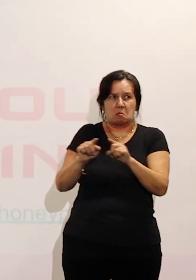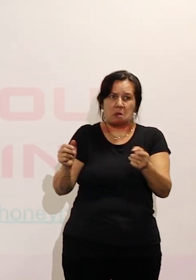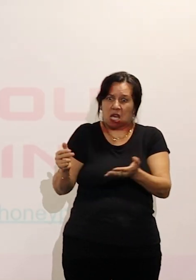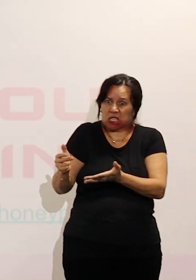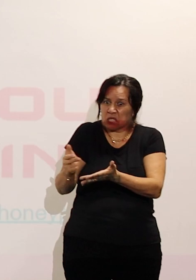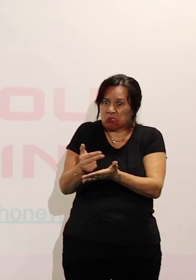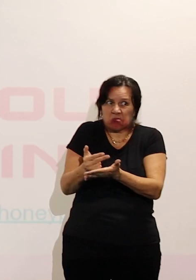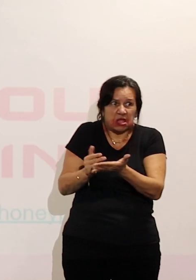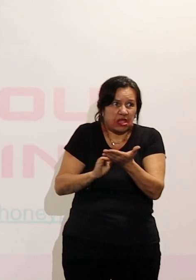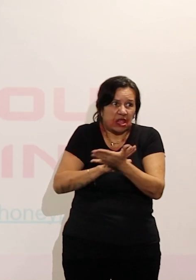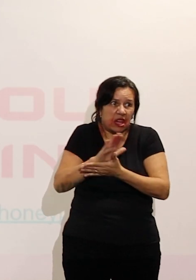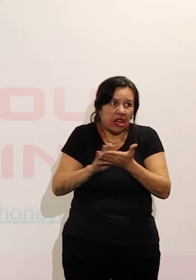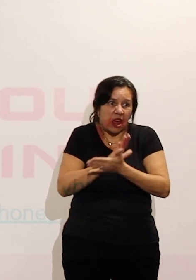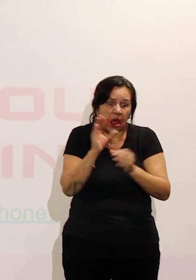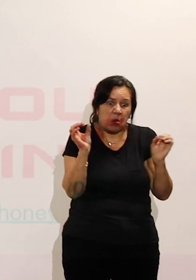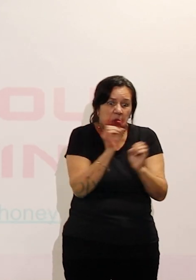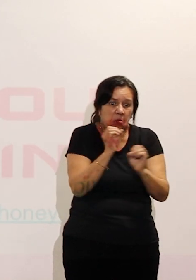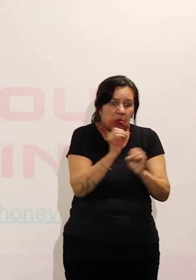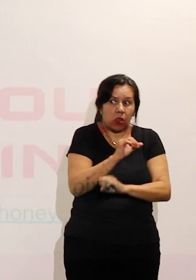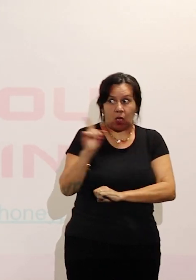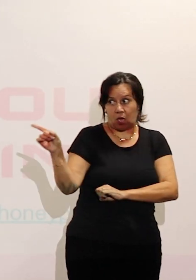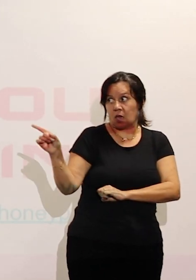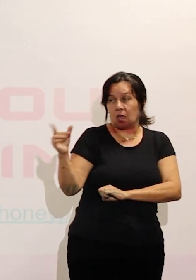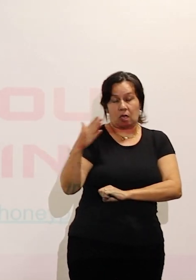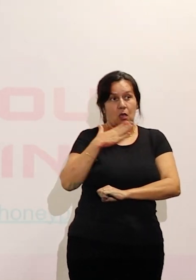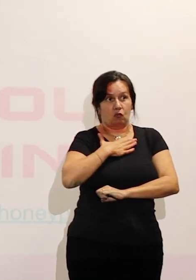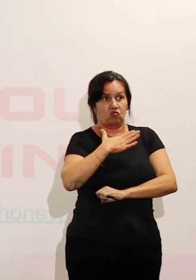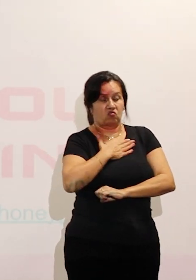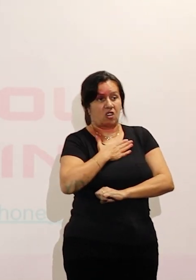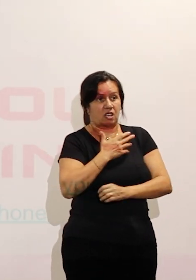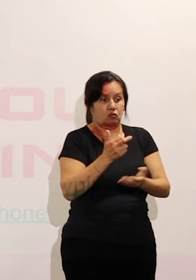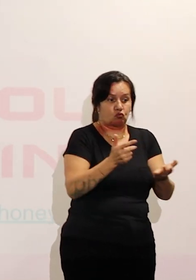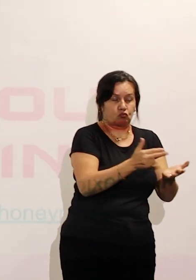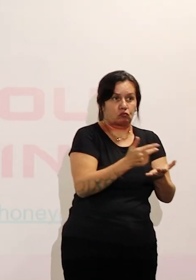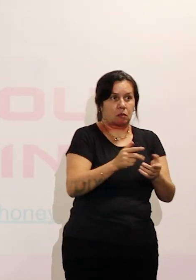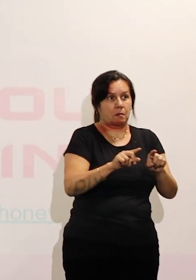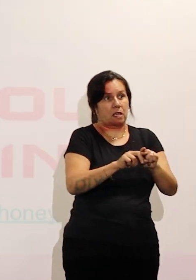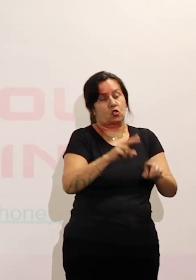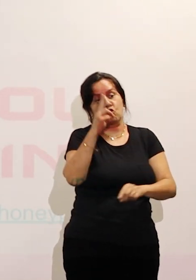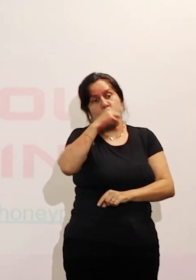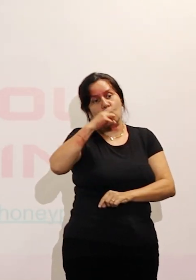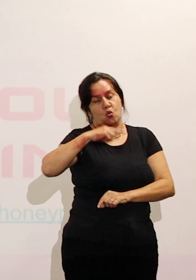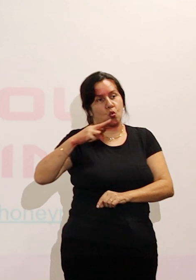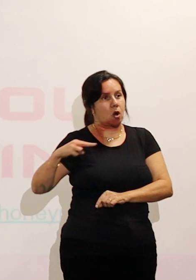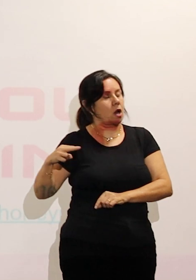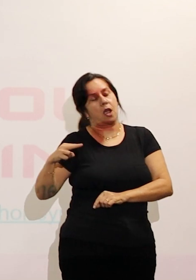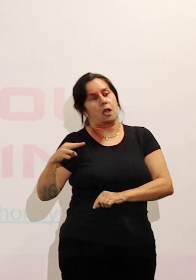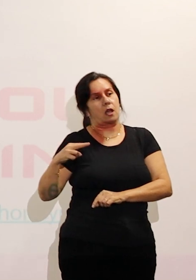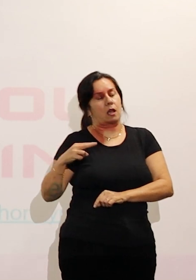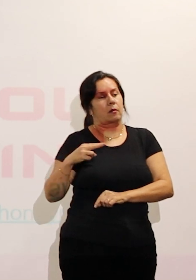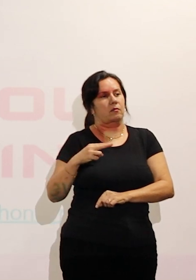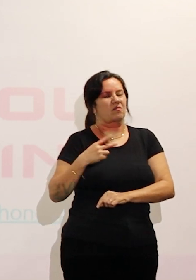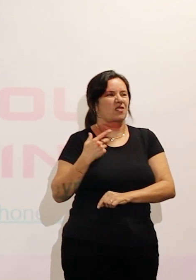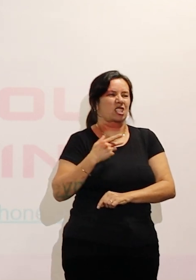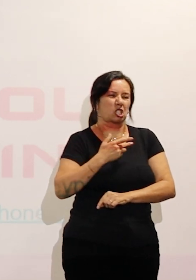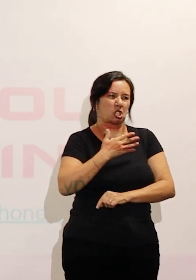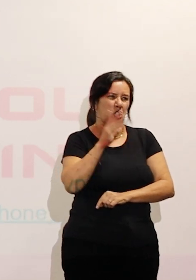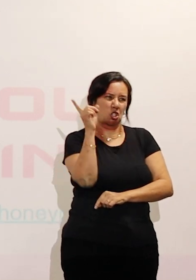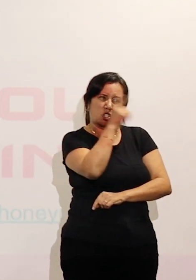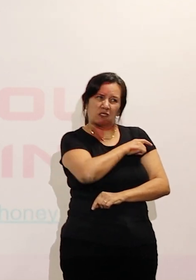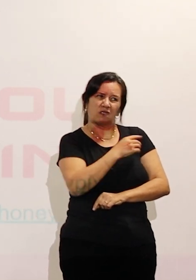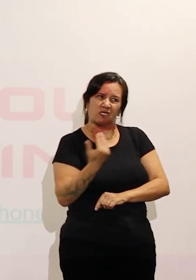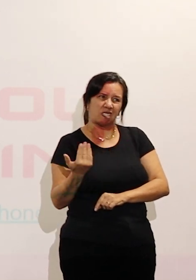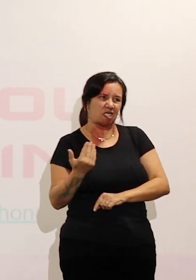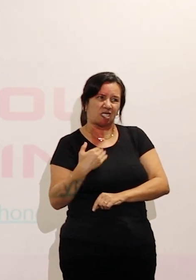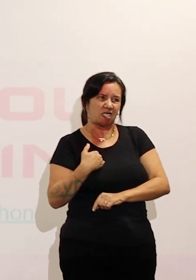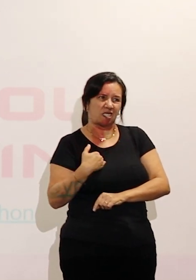Eu desenho e faço pixel art, mesmo assim, numa game jam, eu nunca faço. É muito raro, já teve algumas situações, mas